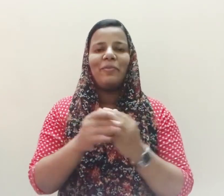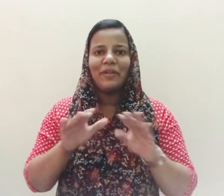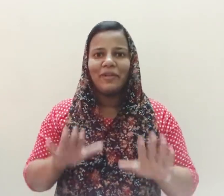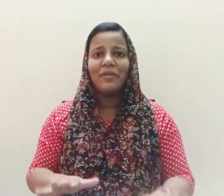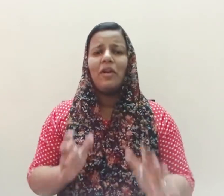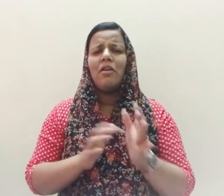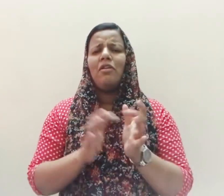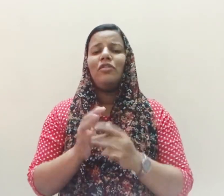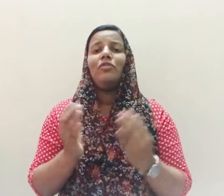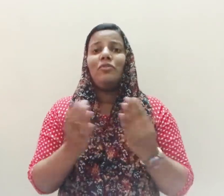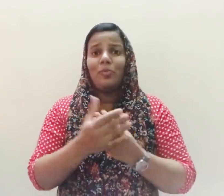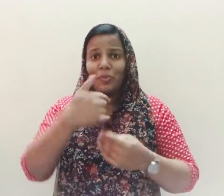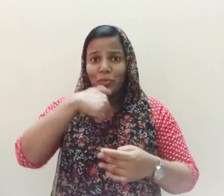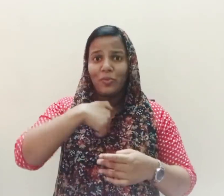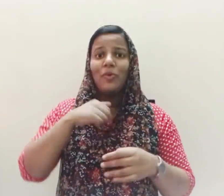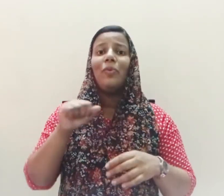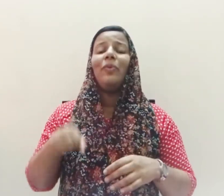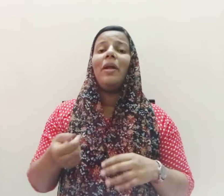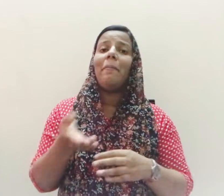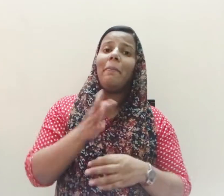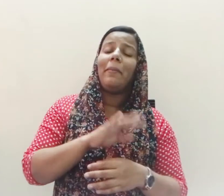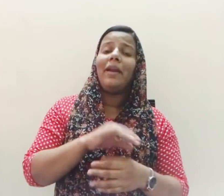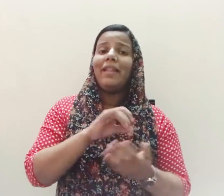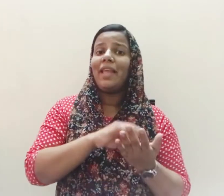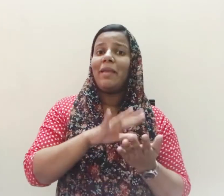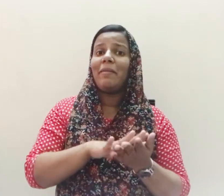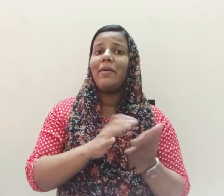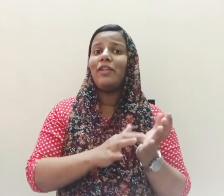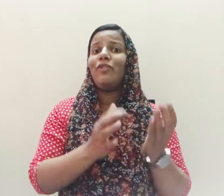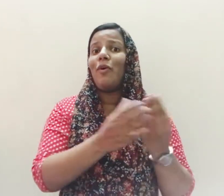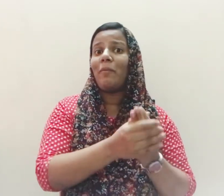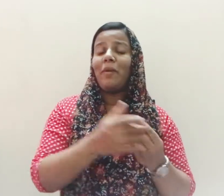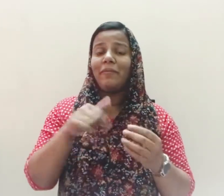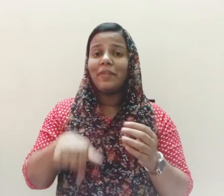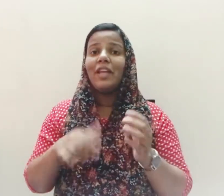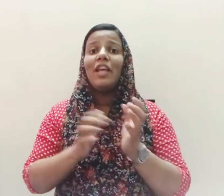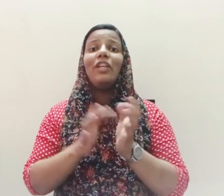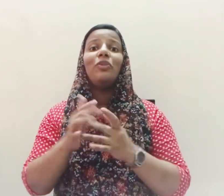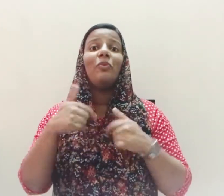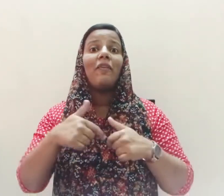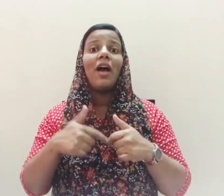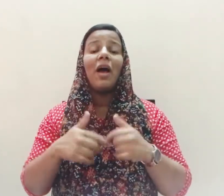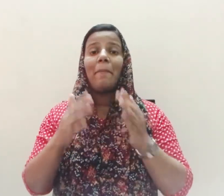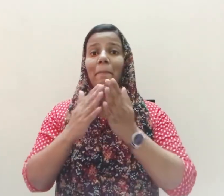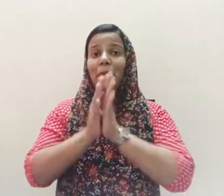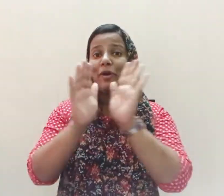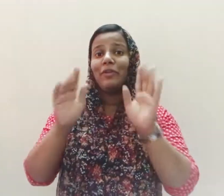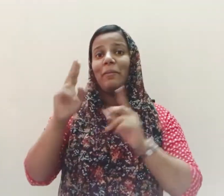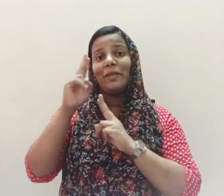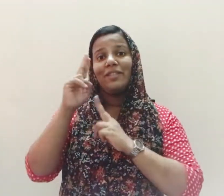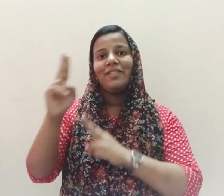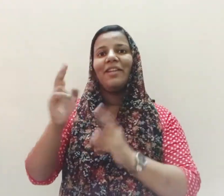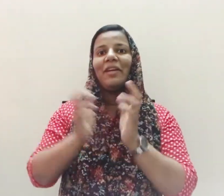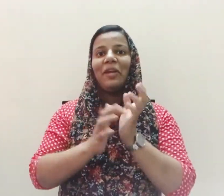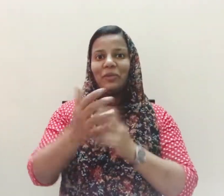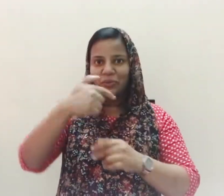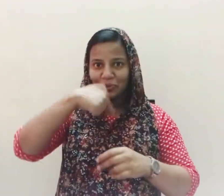കൂടെ, യേശുവിൻ്റെ ഉള്ളിൽ. ഹല്ലേലൂയ, യേശുവിൻ്റെ കൂടെ, യേശുവിൻ്റെ ഉള്ളിൽ. മഹത്വത്തിൻ്റെ പ്രത്യാശയായ ക്രിസ്തു എൻ്റെ ഉള്ളിൽ വസിക്കുന്നു,